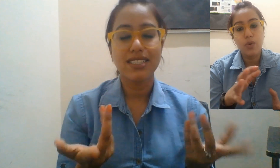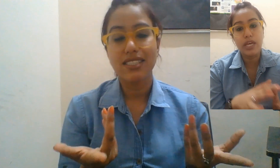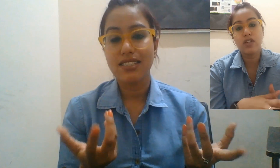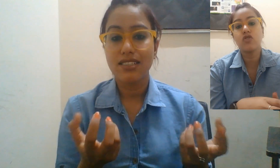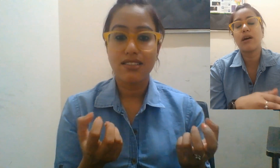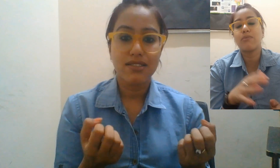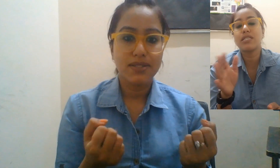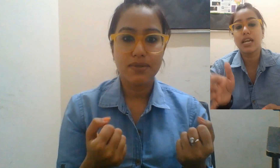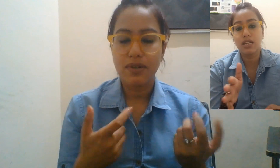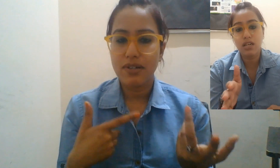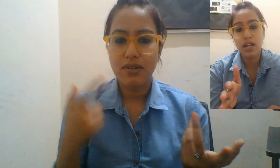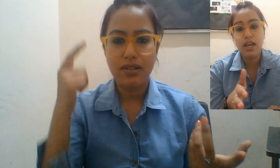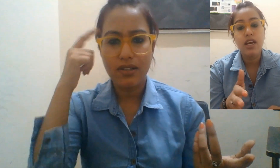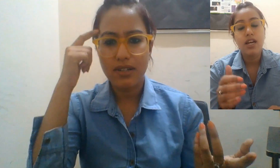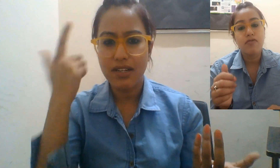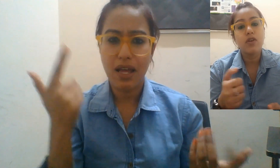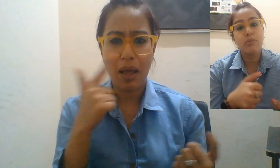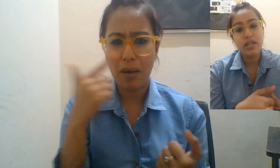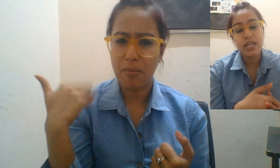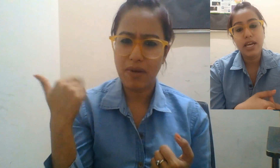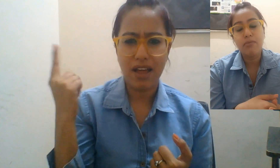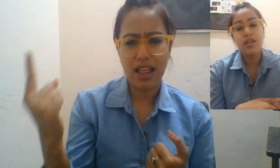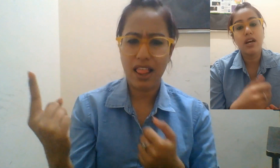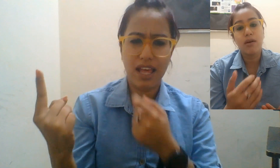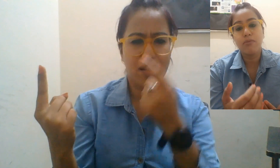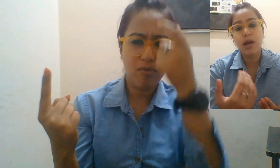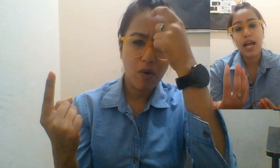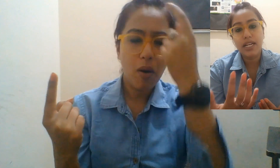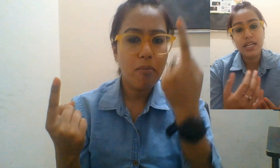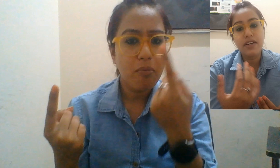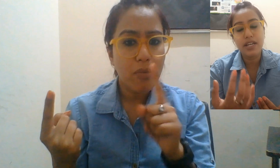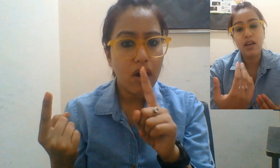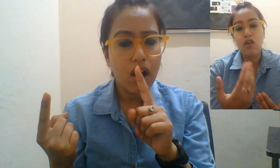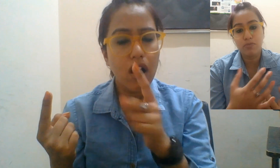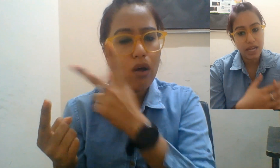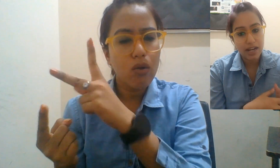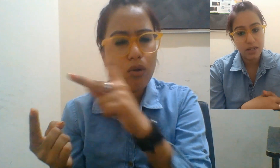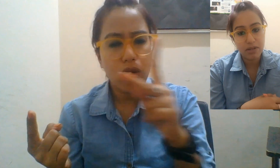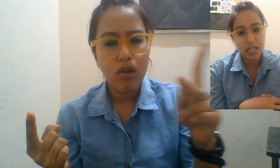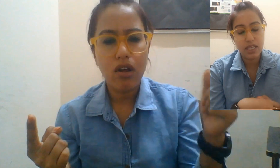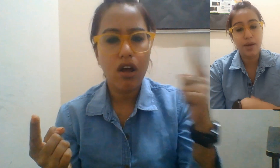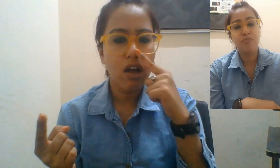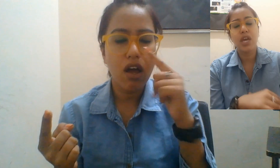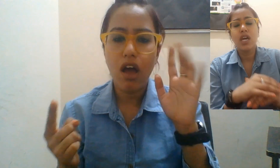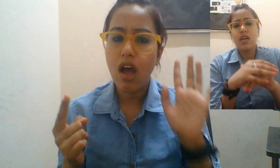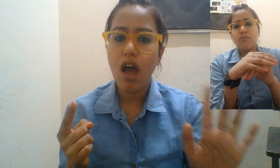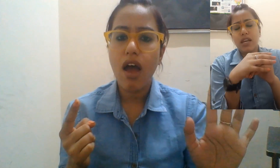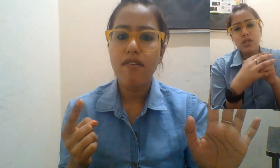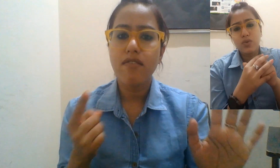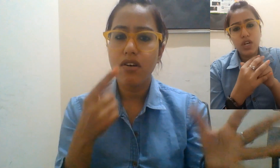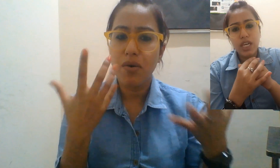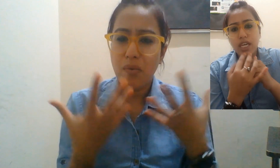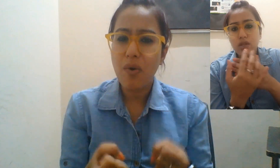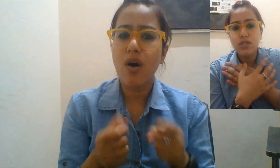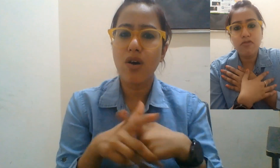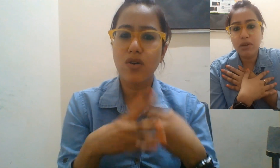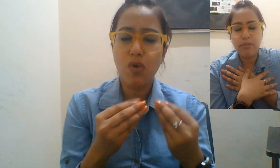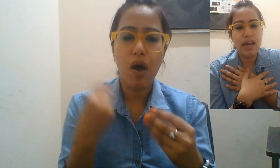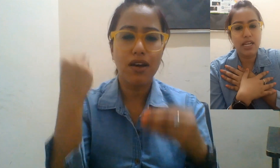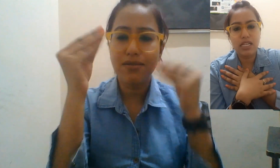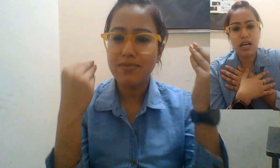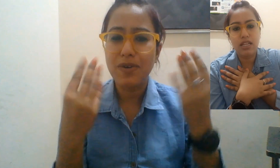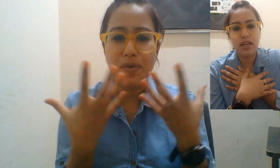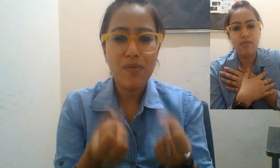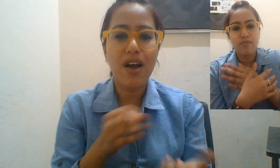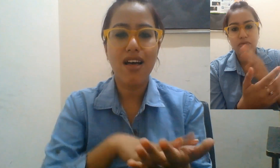दिक्कत है उनको। लेकिन जो हमारे पास सेक्टर है वो लिमिटेड है। अभी IT, रिटेल, हॉस्पिटैलिटी में देते हैं। मैंने सोचा कि ये तो सिर्फ